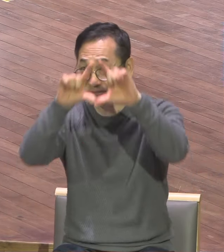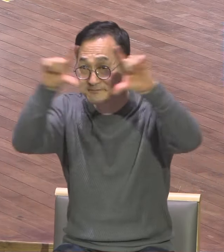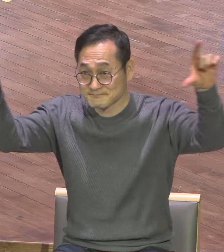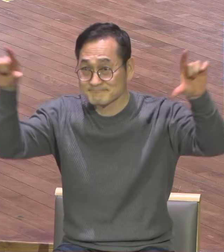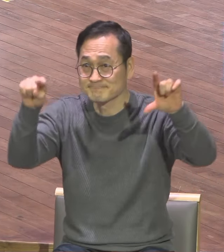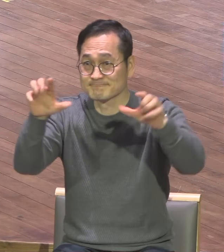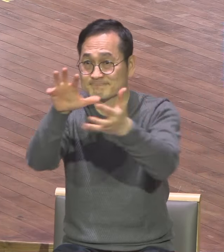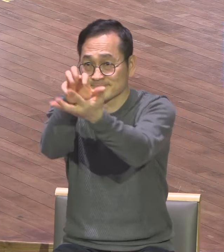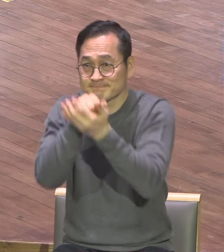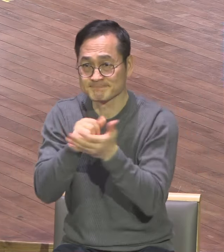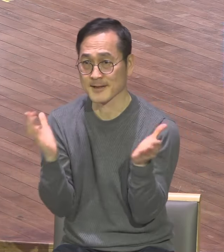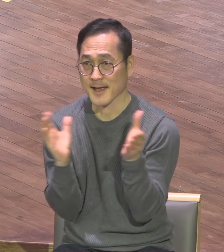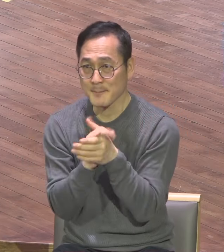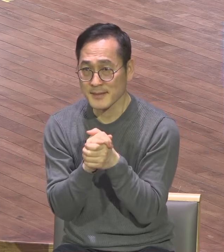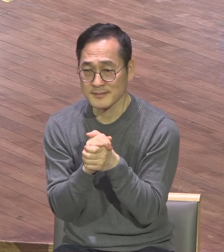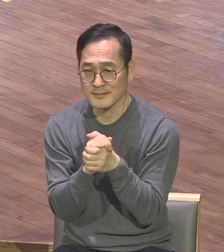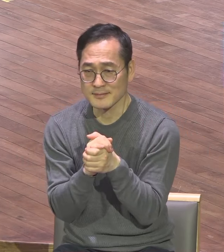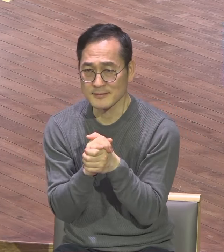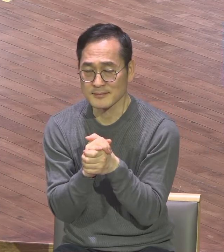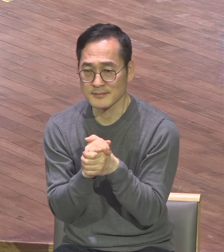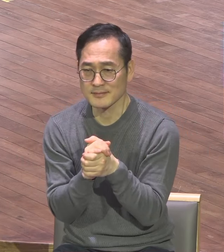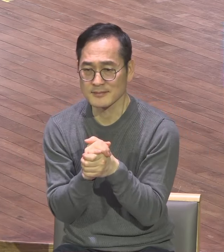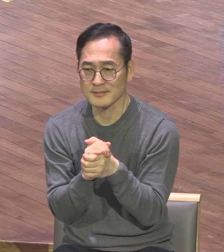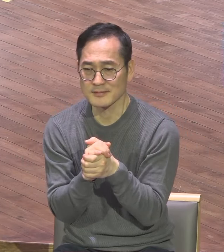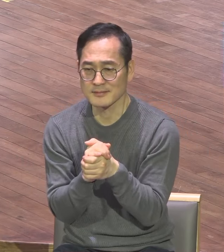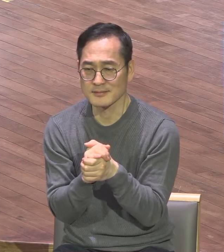성취들의 맛을 보면서 감사가